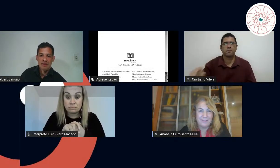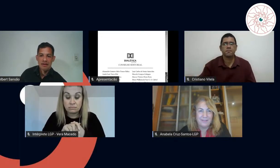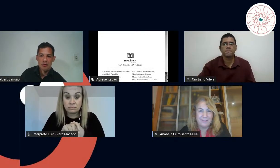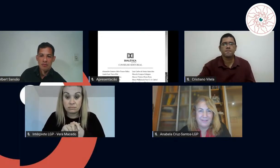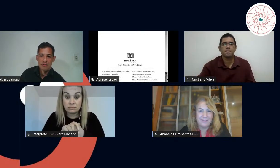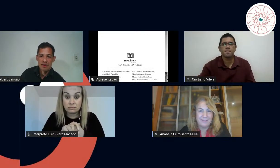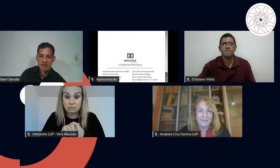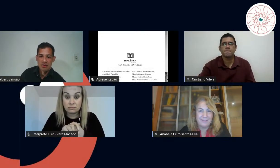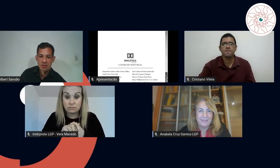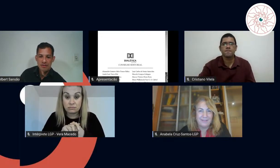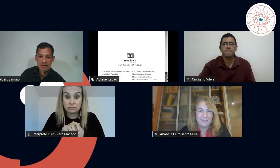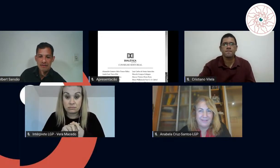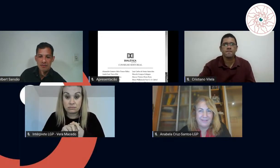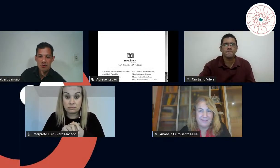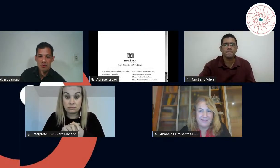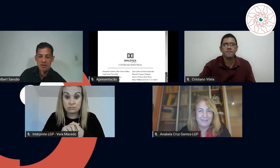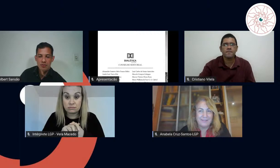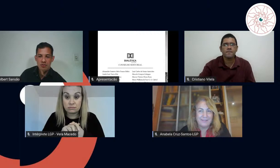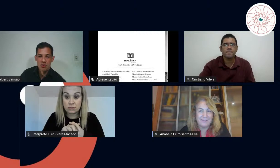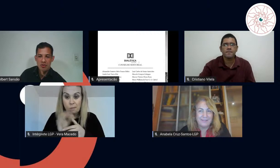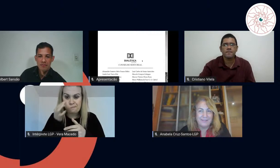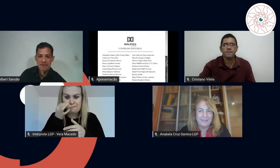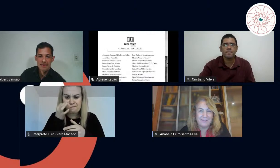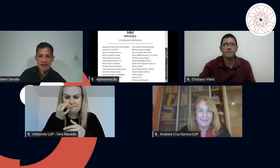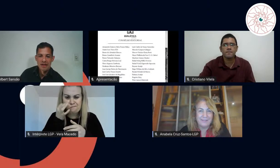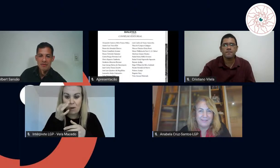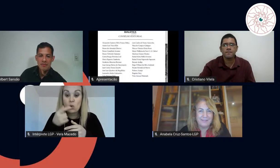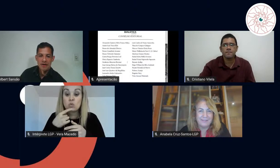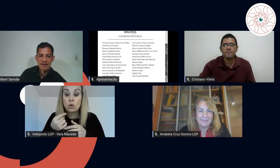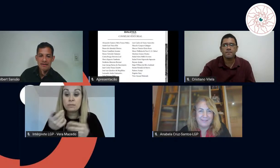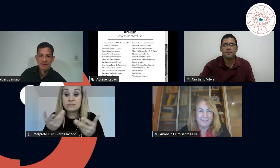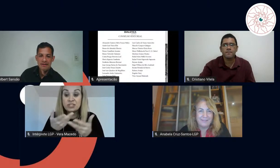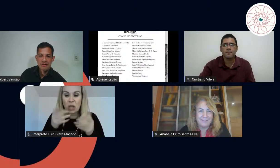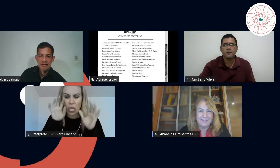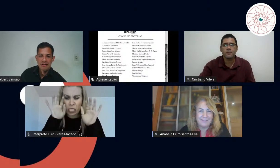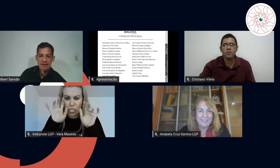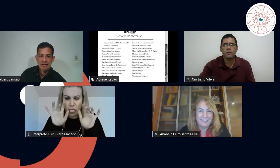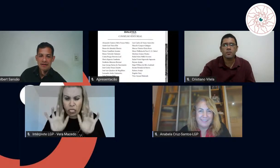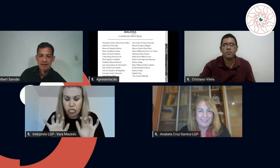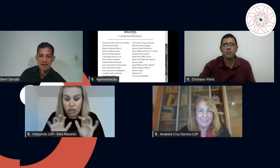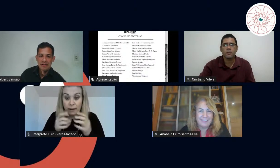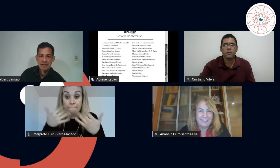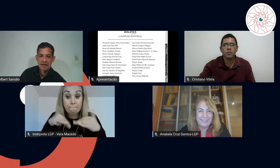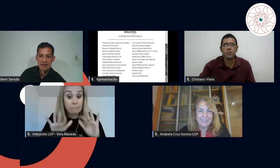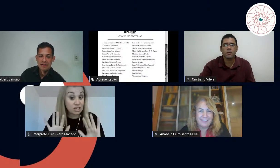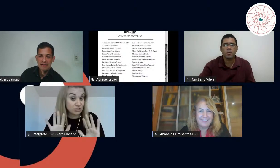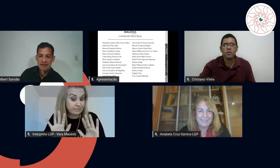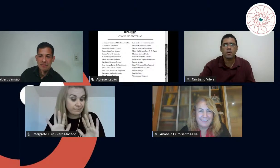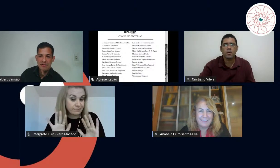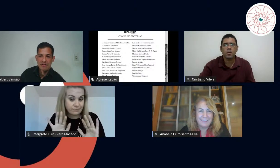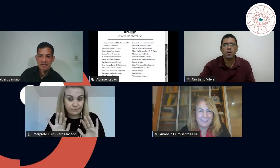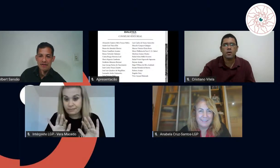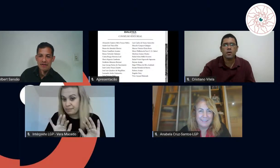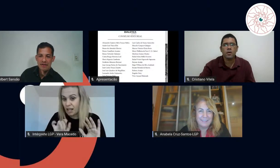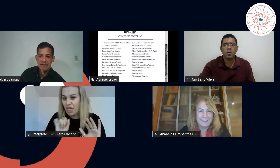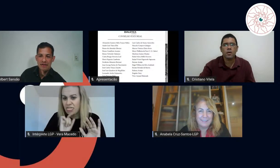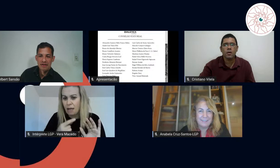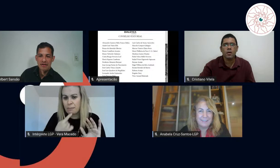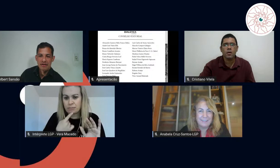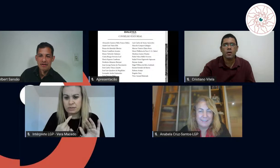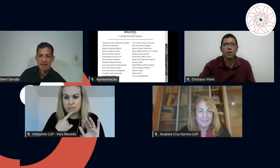Eh, então a gente não consegue ver muito bem os nomes, mas eh dá para